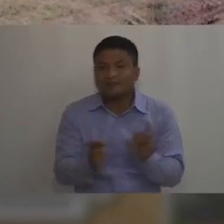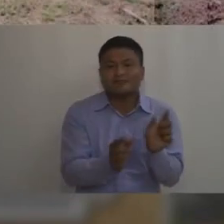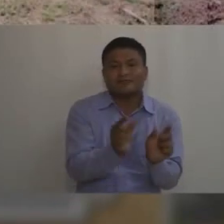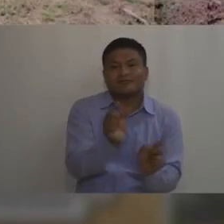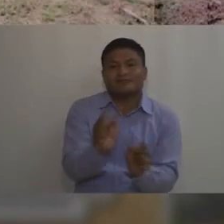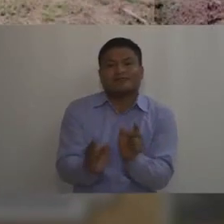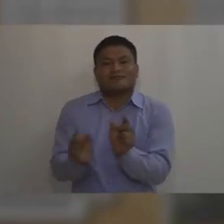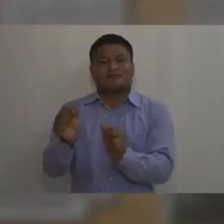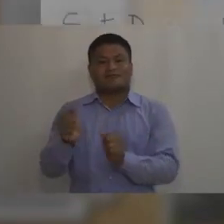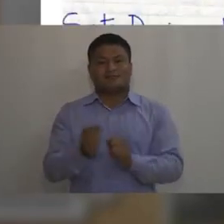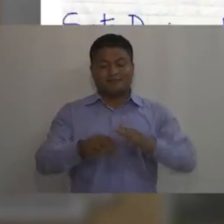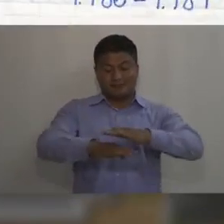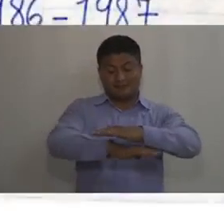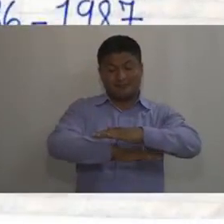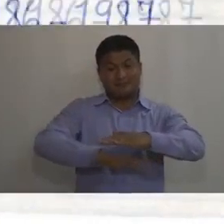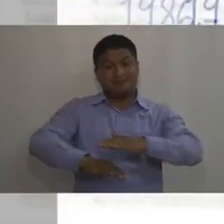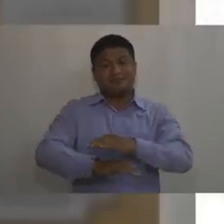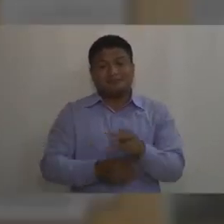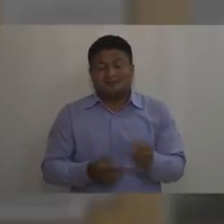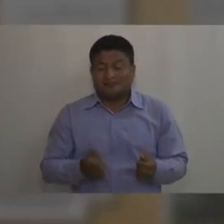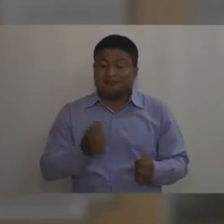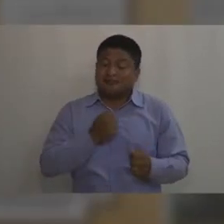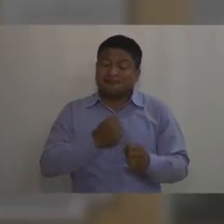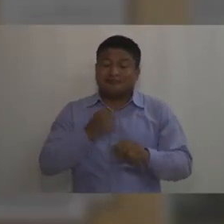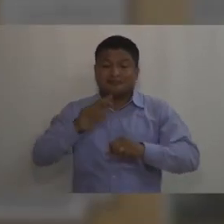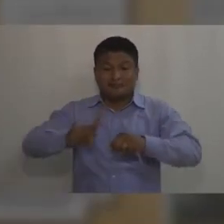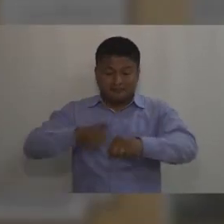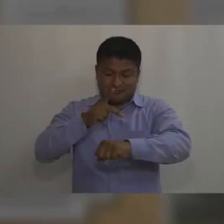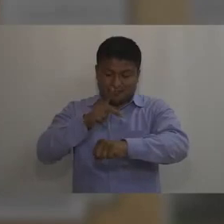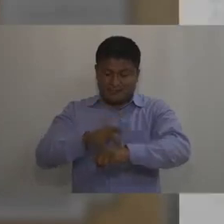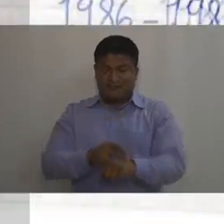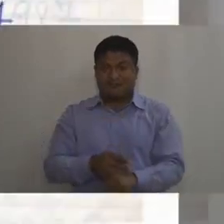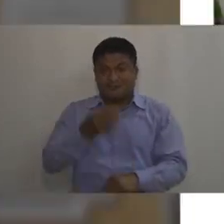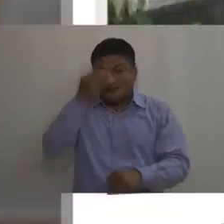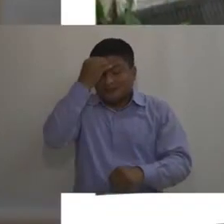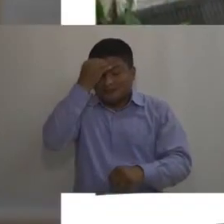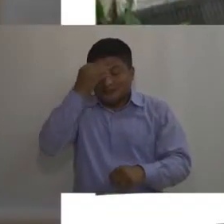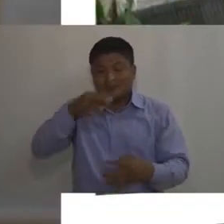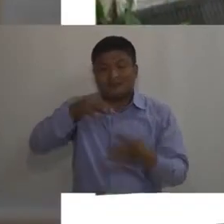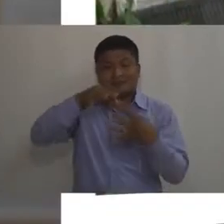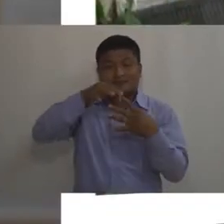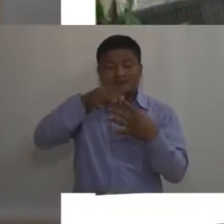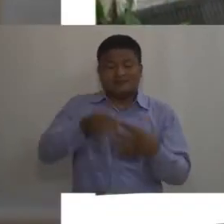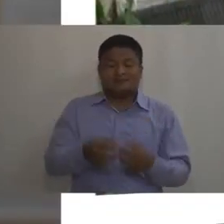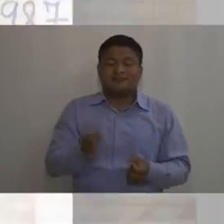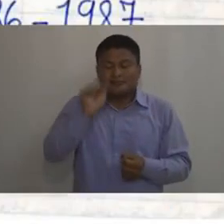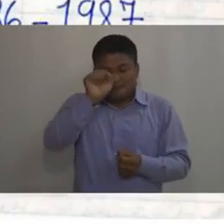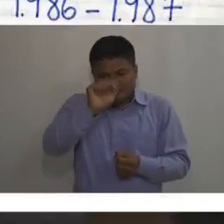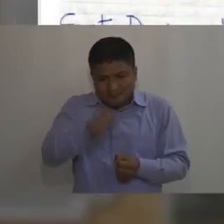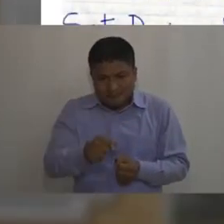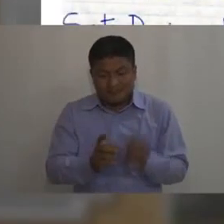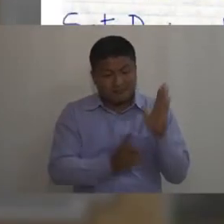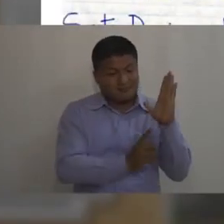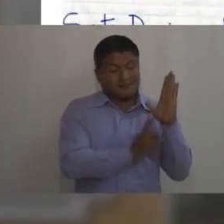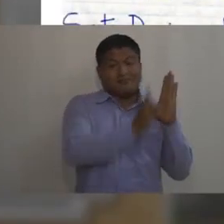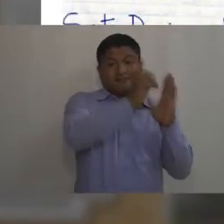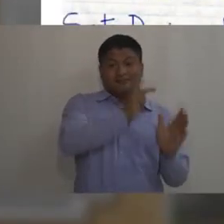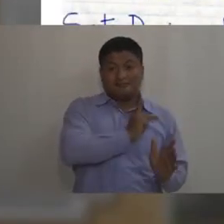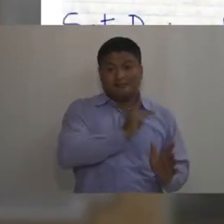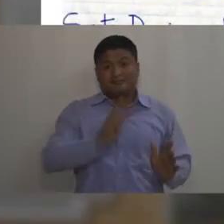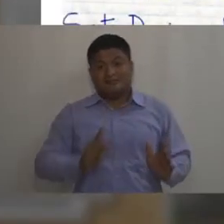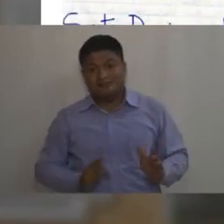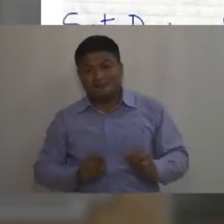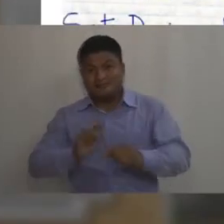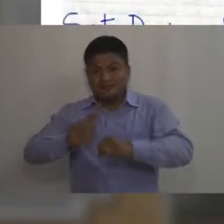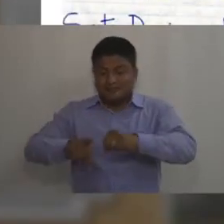en base a que esa es mi profesión, la educación especial, pues me he podido desempeñar como persona, como